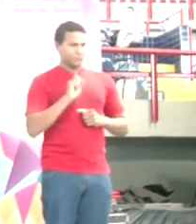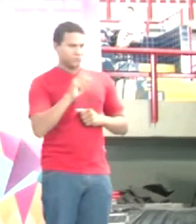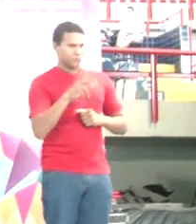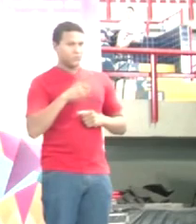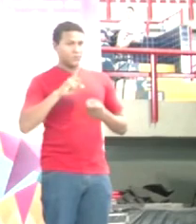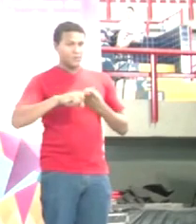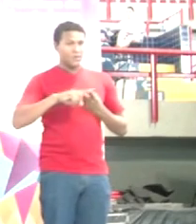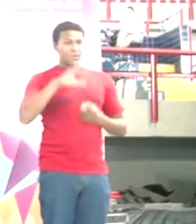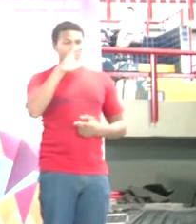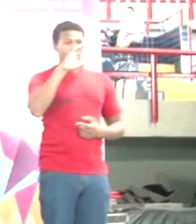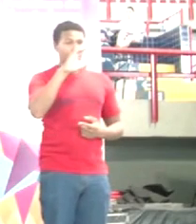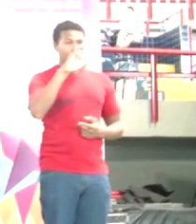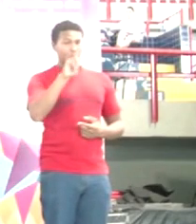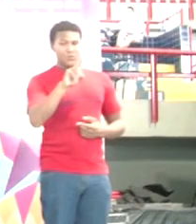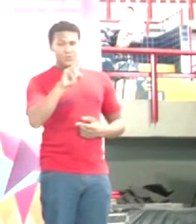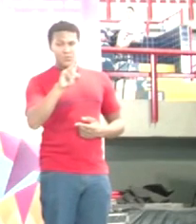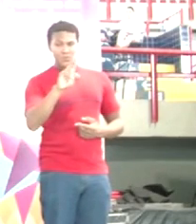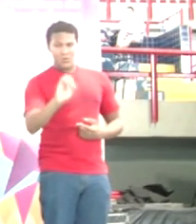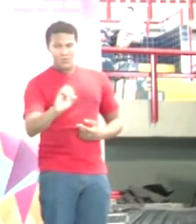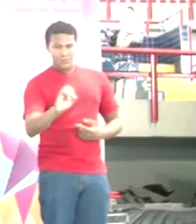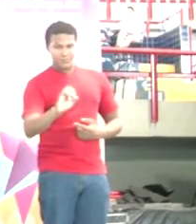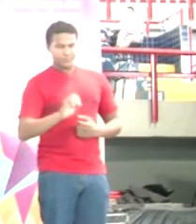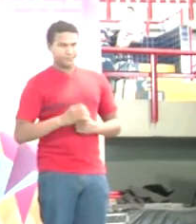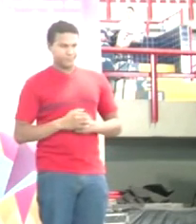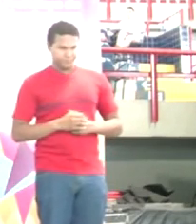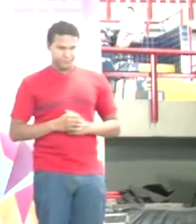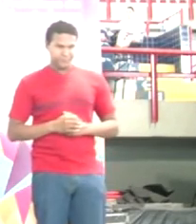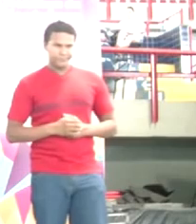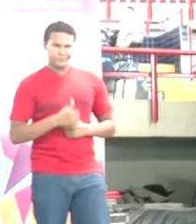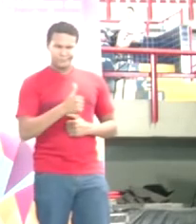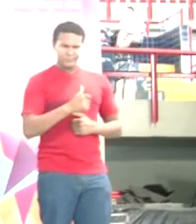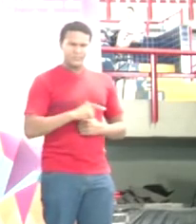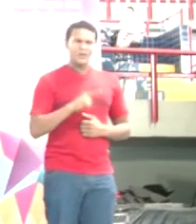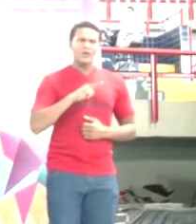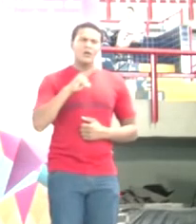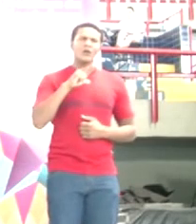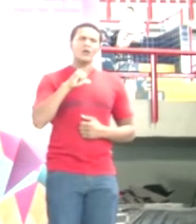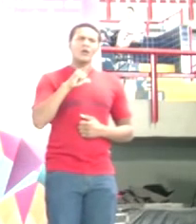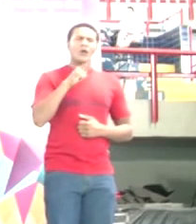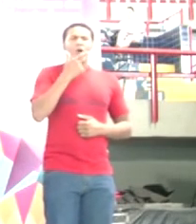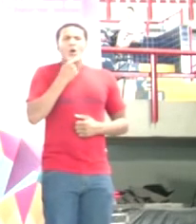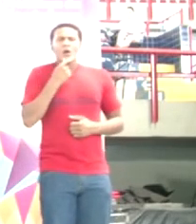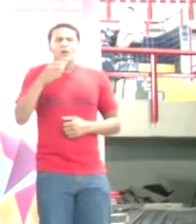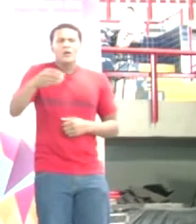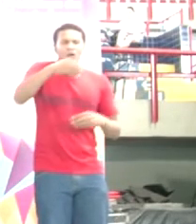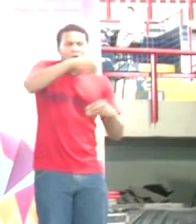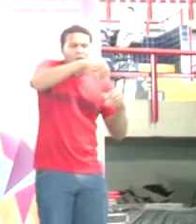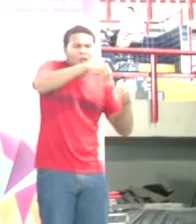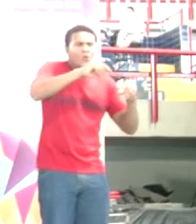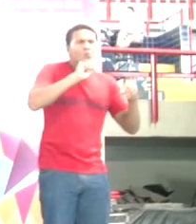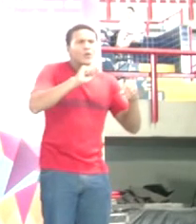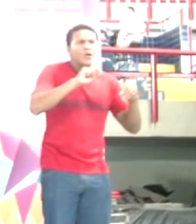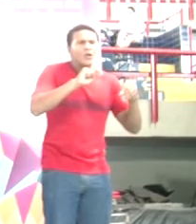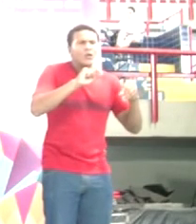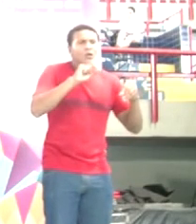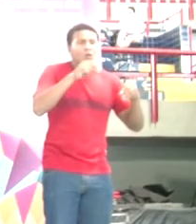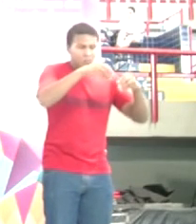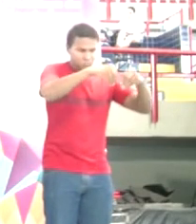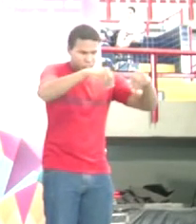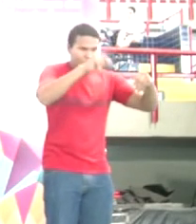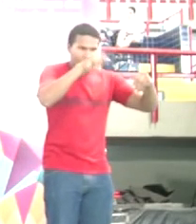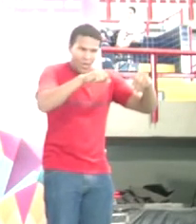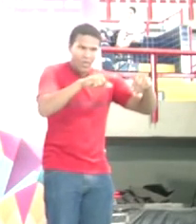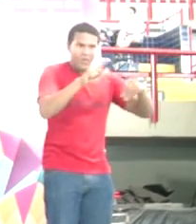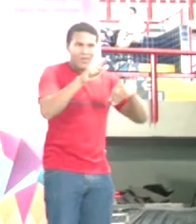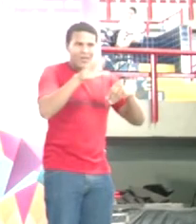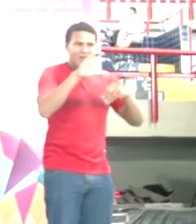seu óleo. Bebê, vem comigo, O que foi que o cara colocou? Ele colocou a grafita, que é